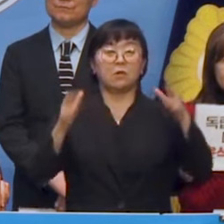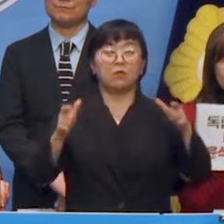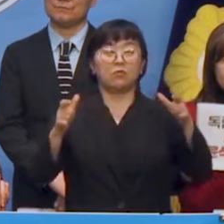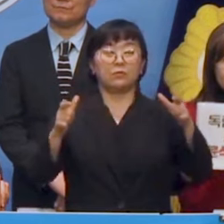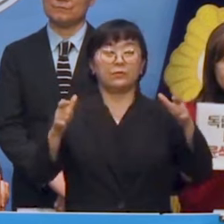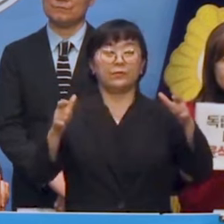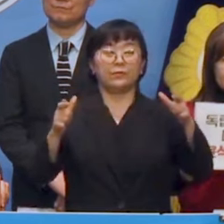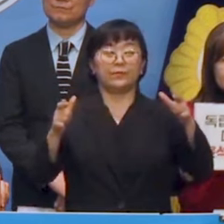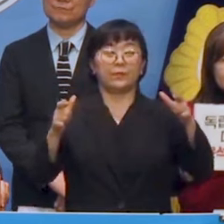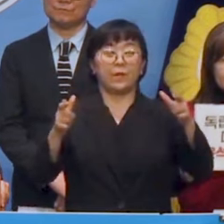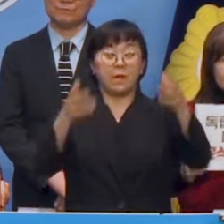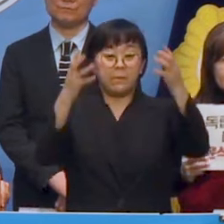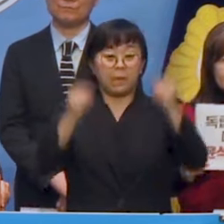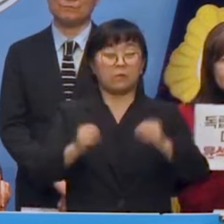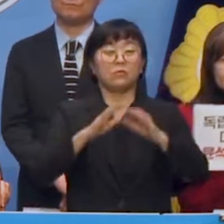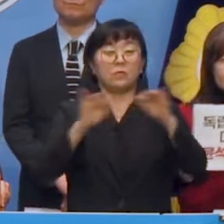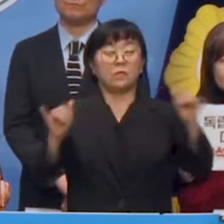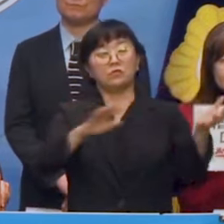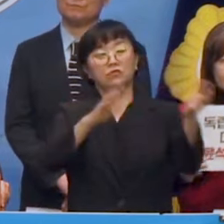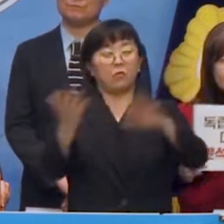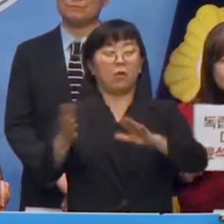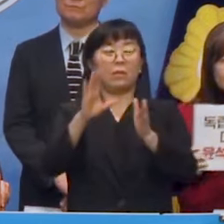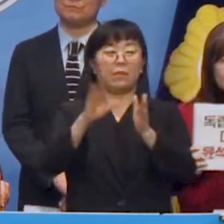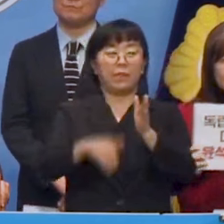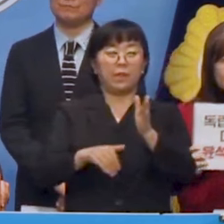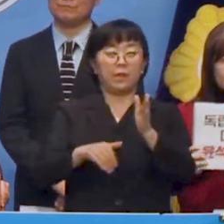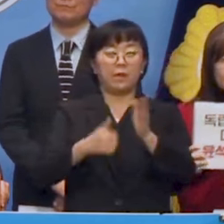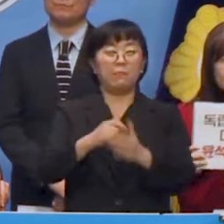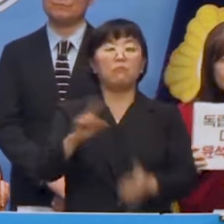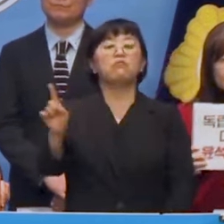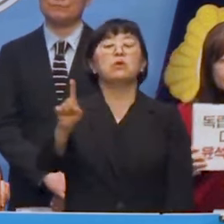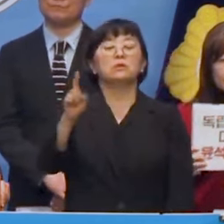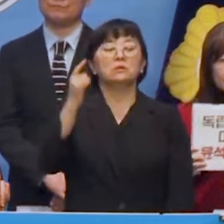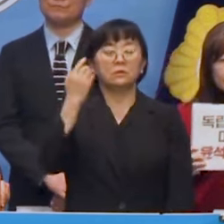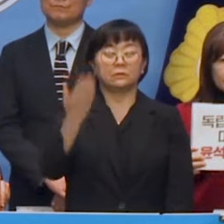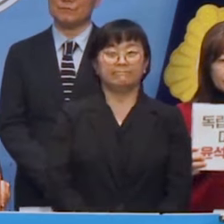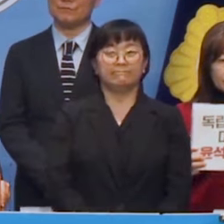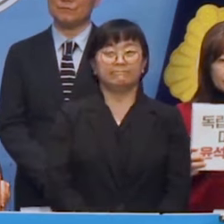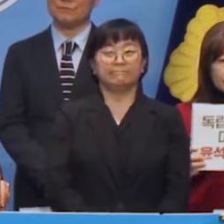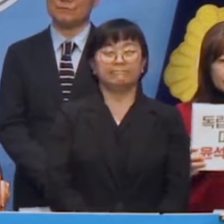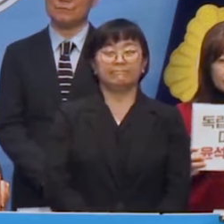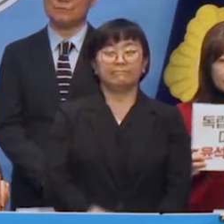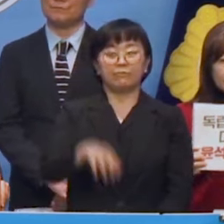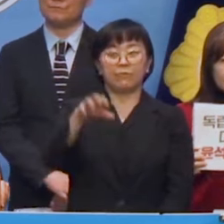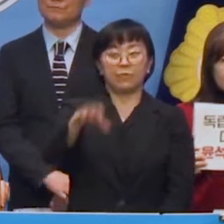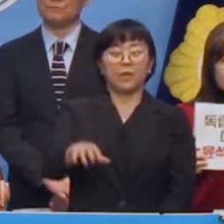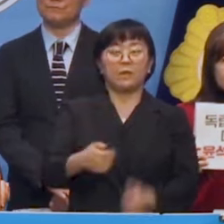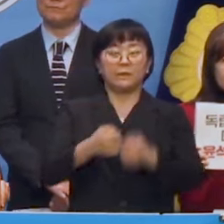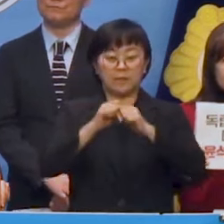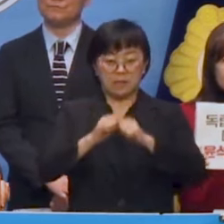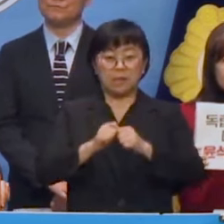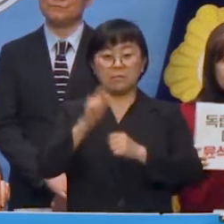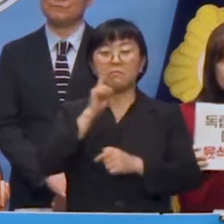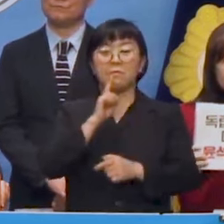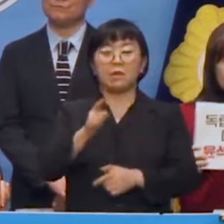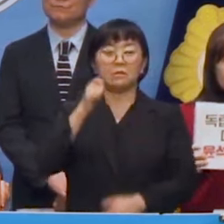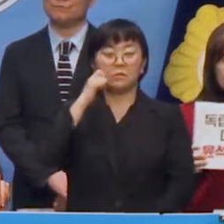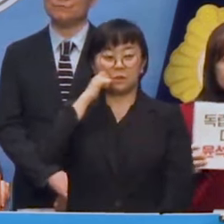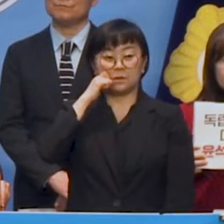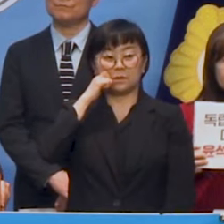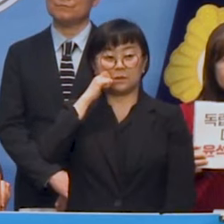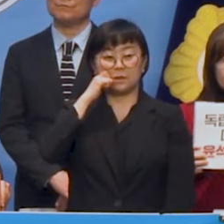지역구에서 그 많은 국민이 죽어갈 때 도대체 무엇을 했습니까? 여기서 일일이 다 언급하지 못할